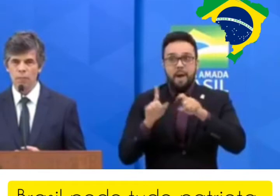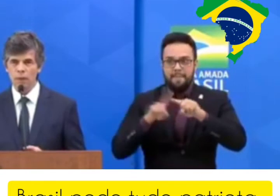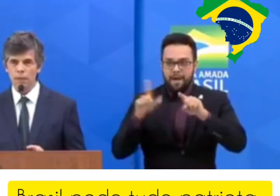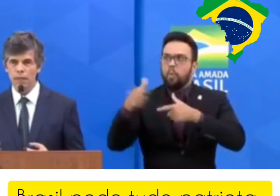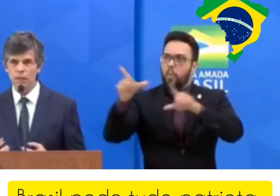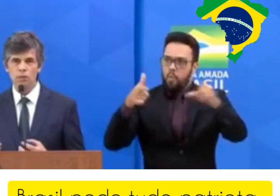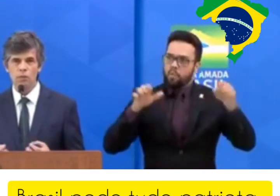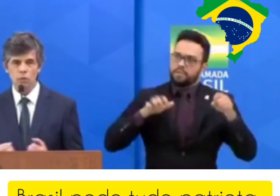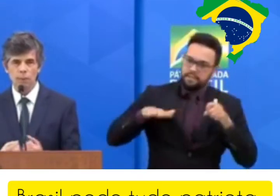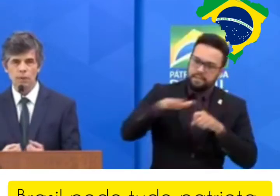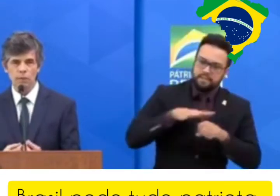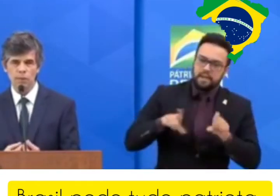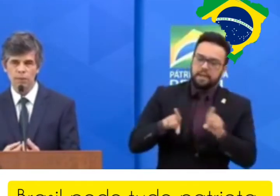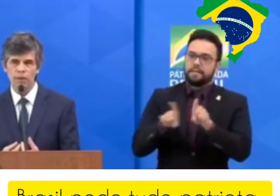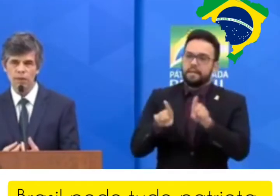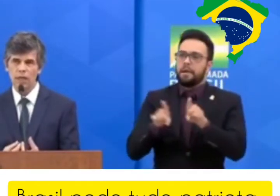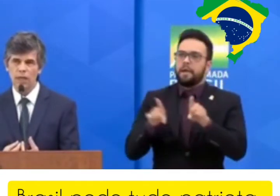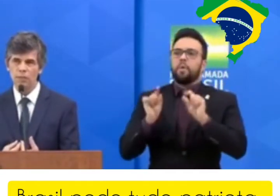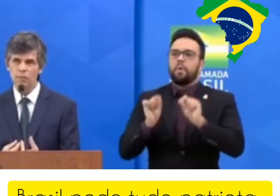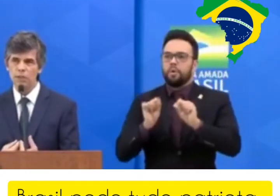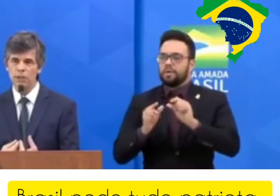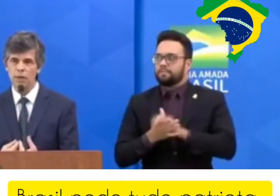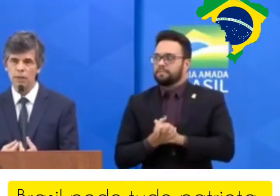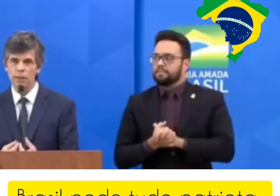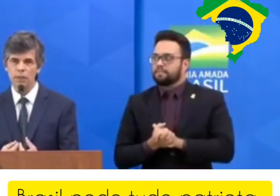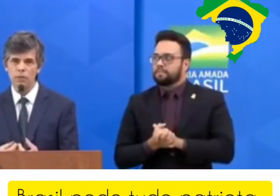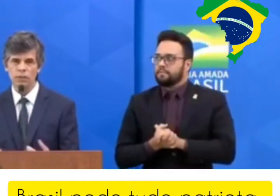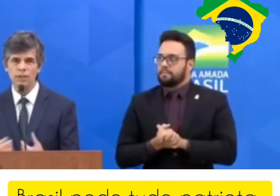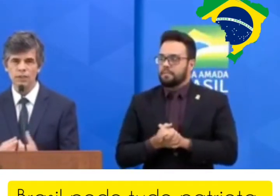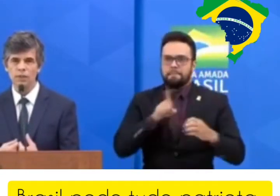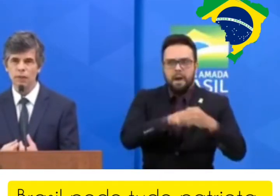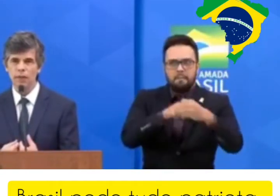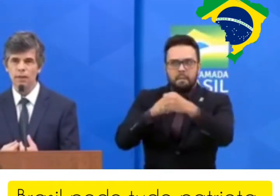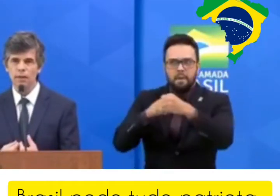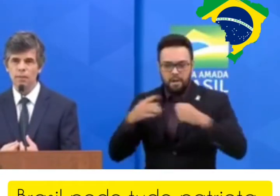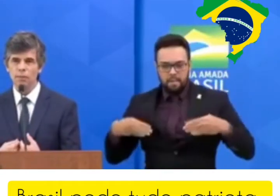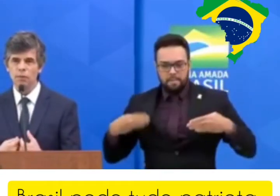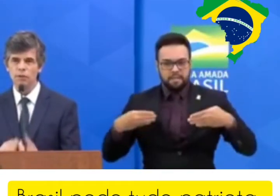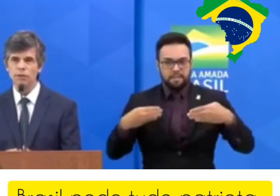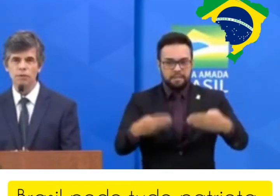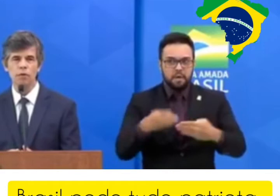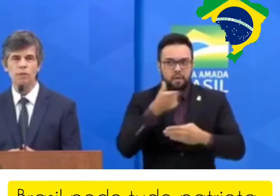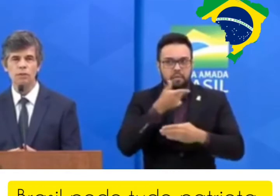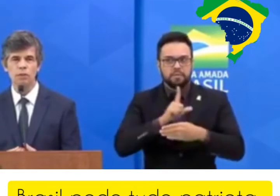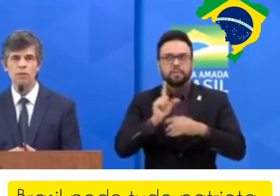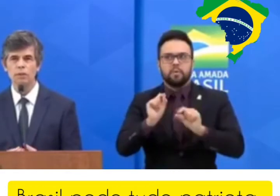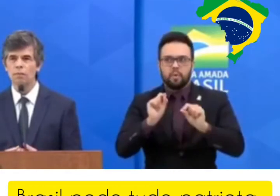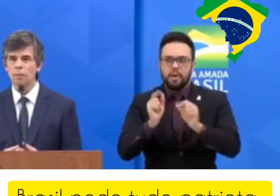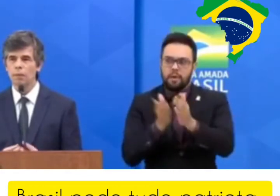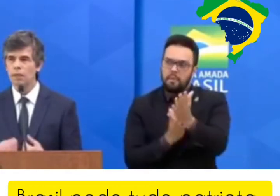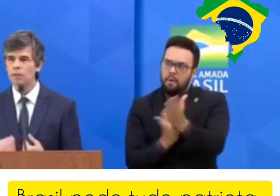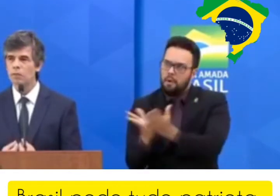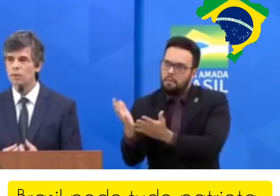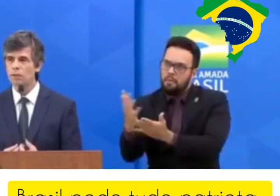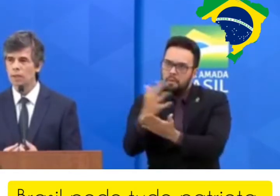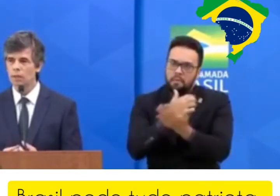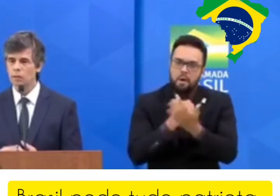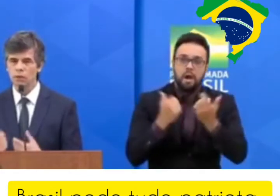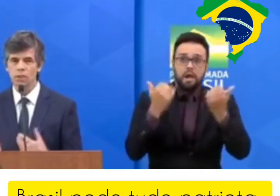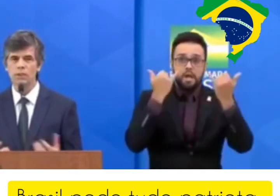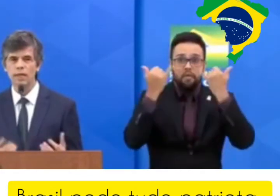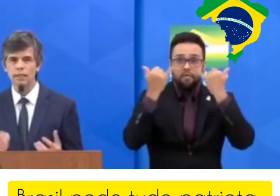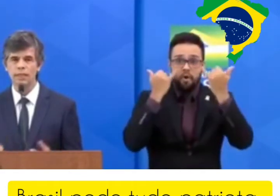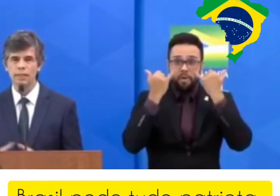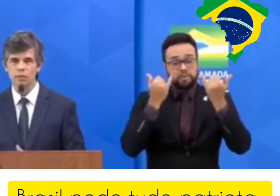áreas, para que a gente, numa posição privilegiada de ministério, para que a gente consiga antecipar possíveis informações para que a gente